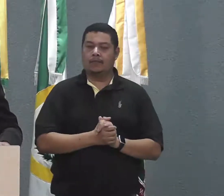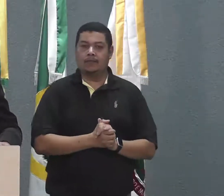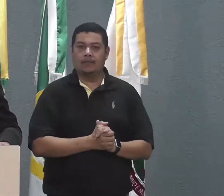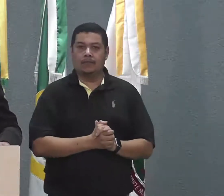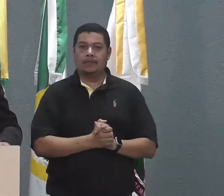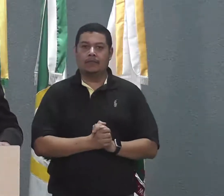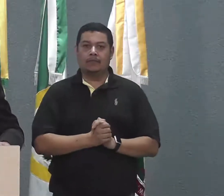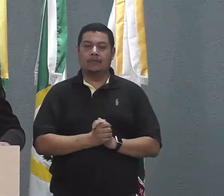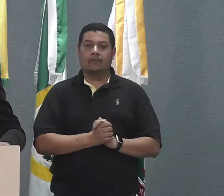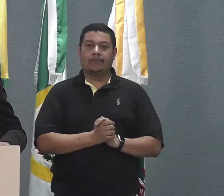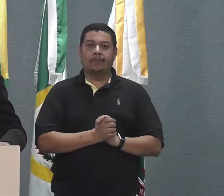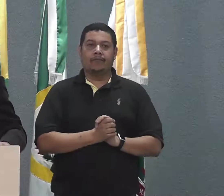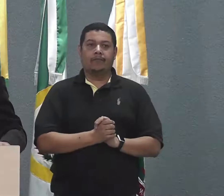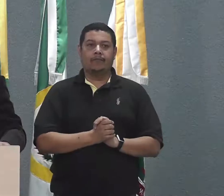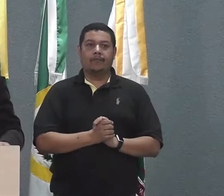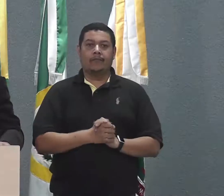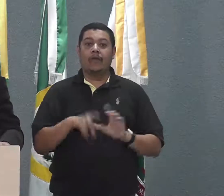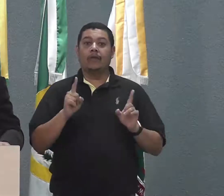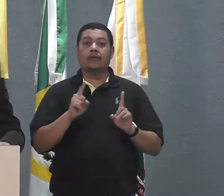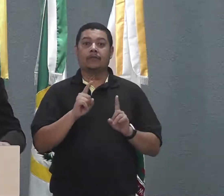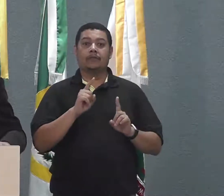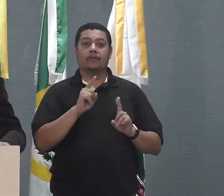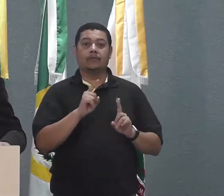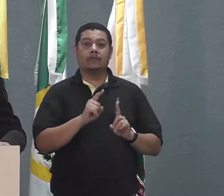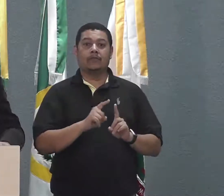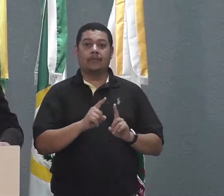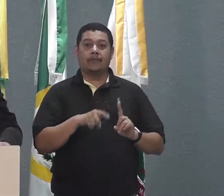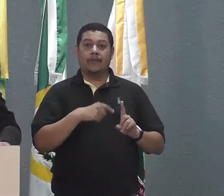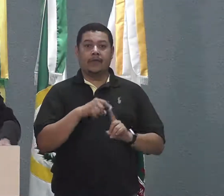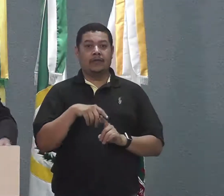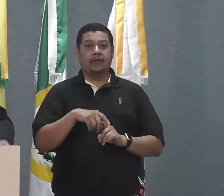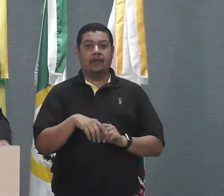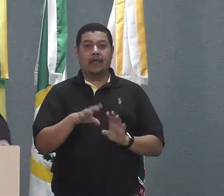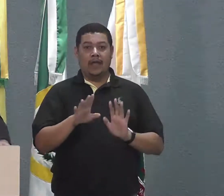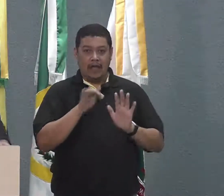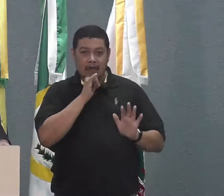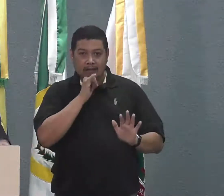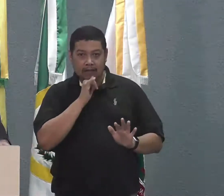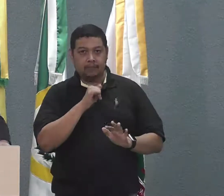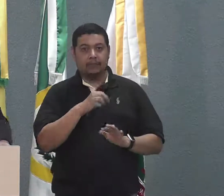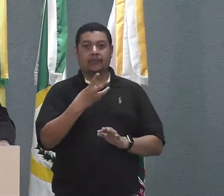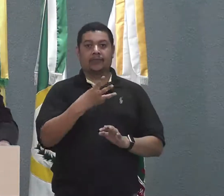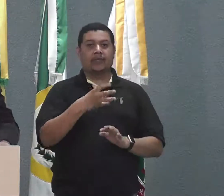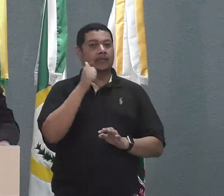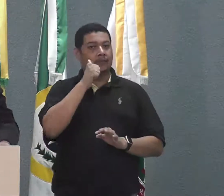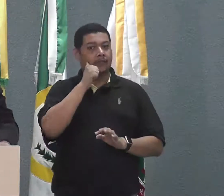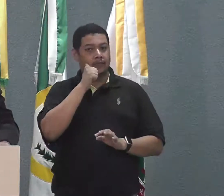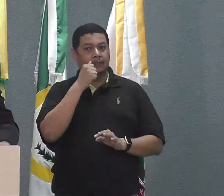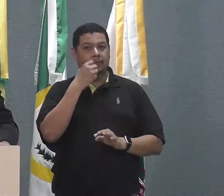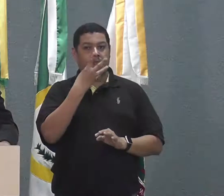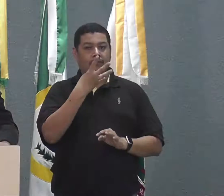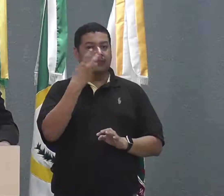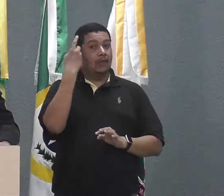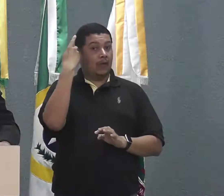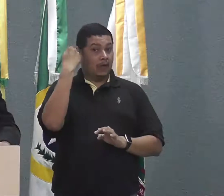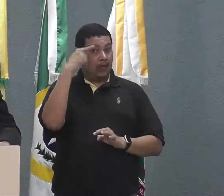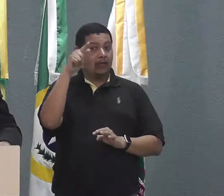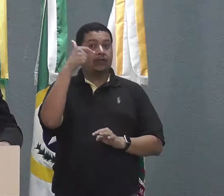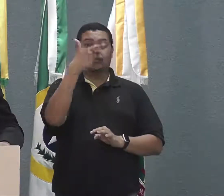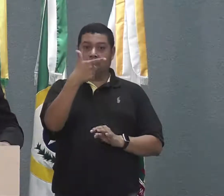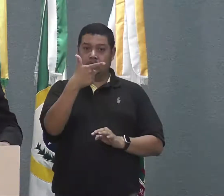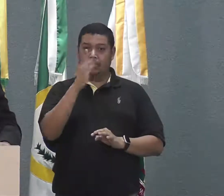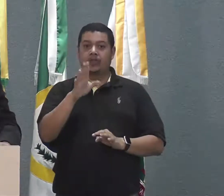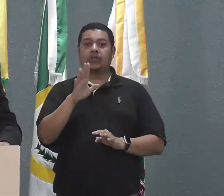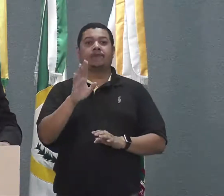Sintero. Agora multiplique, Rita, 3 mulheres por 42 dias, que é o tempo que esse projeto de lei está